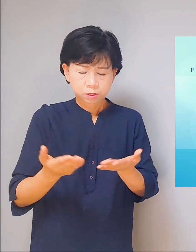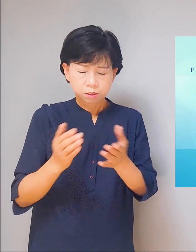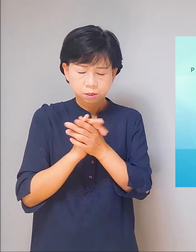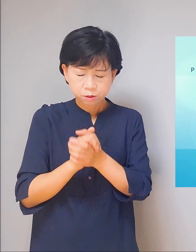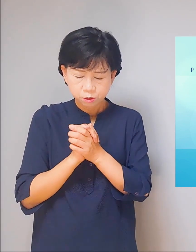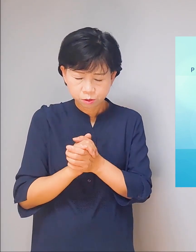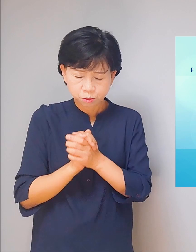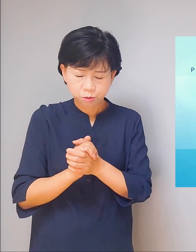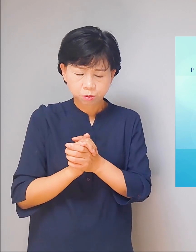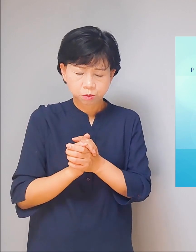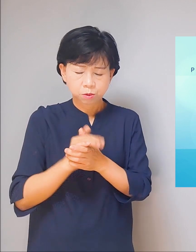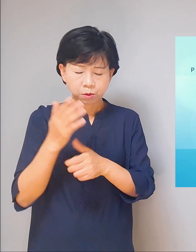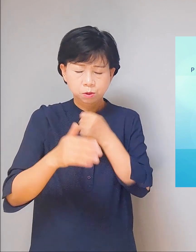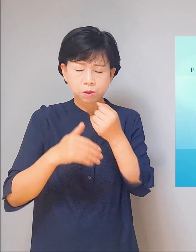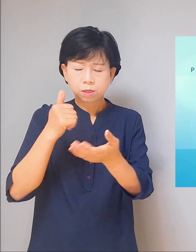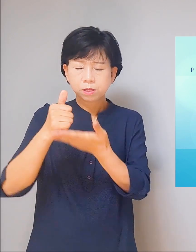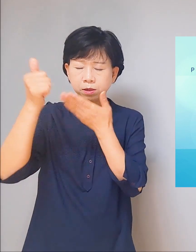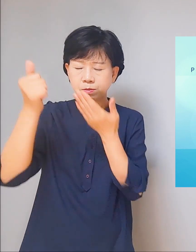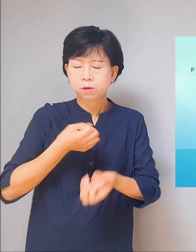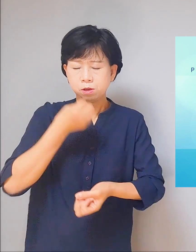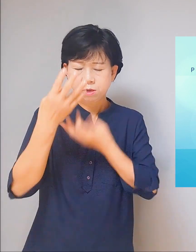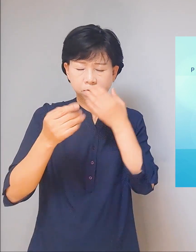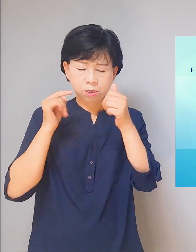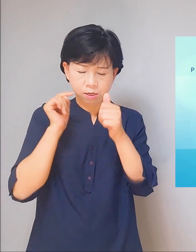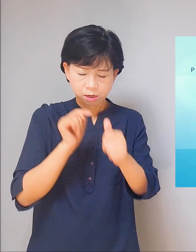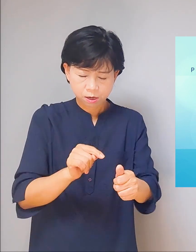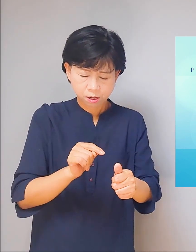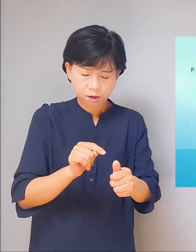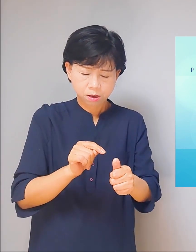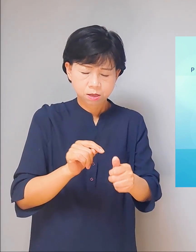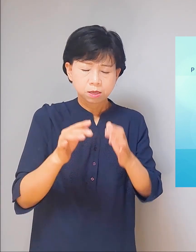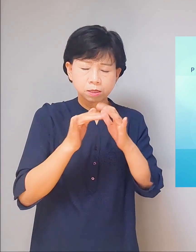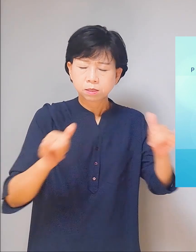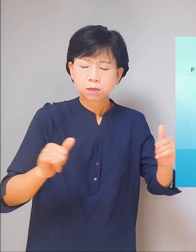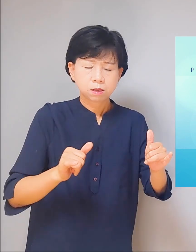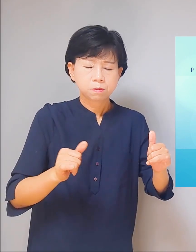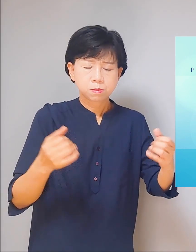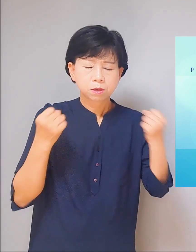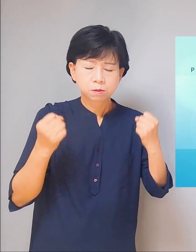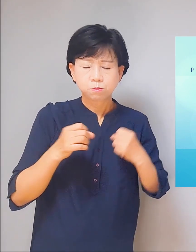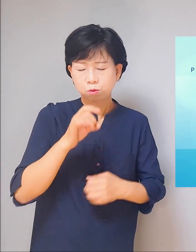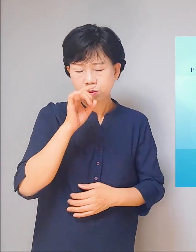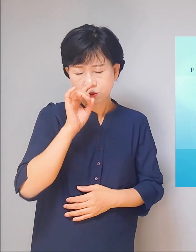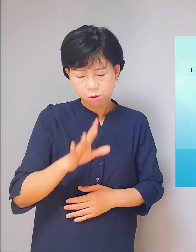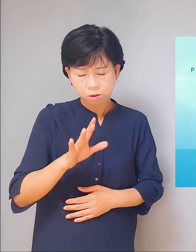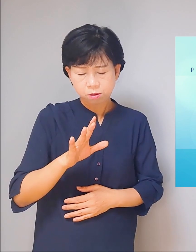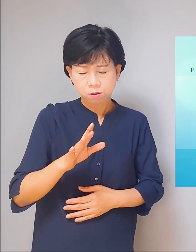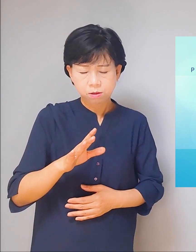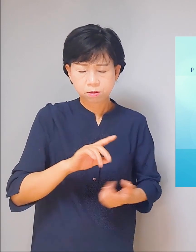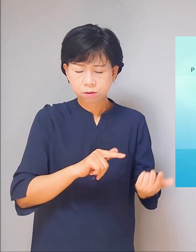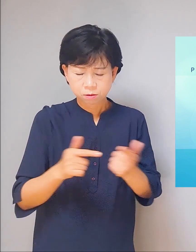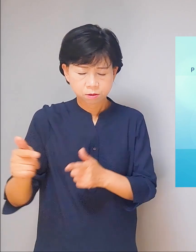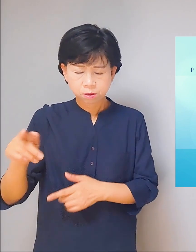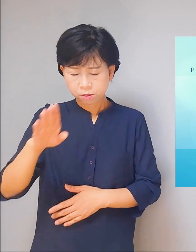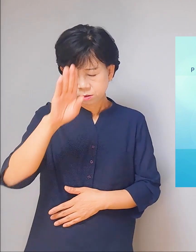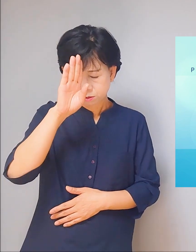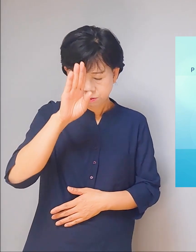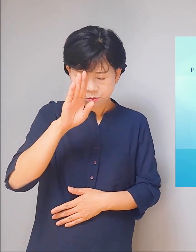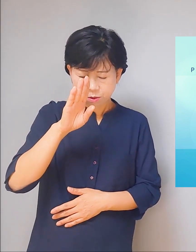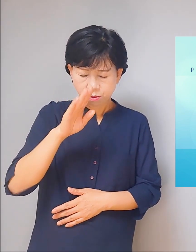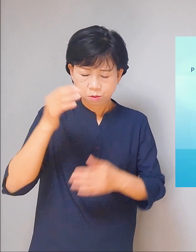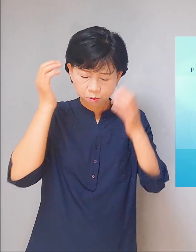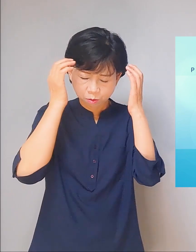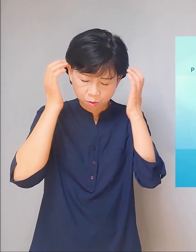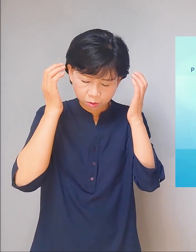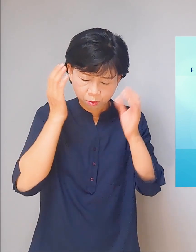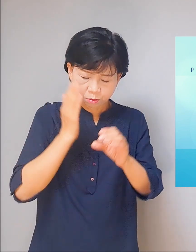간구로 하나님께 아뢰라고 말씀하신 하나님, 사람의 힘으로는 할 수 없는 여러 가지 질병과 고통 속에서 힘들어하고